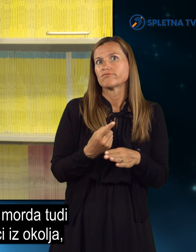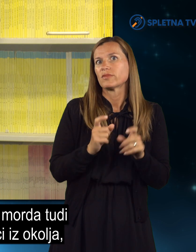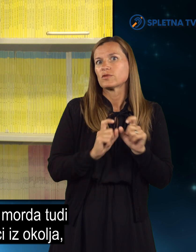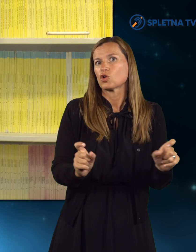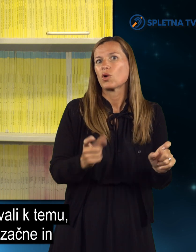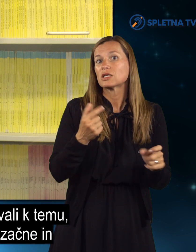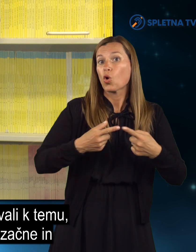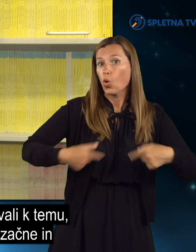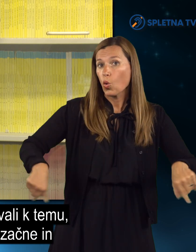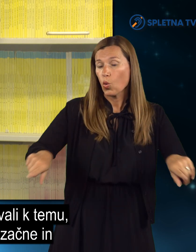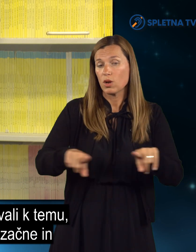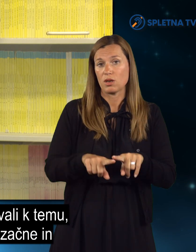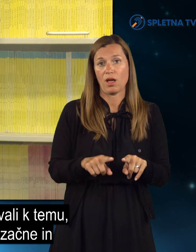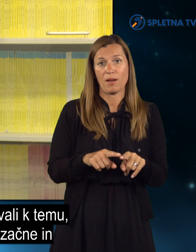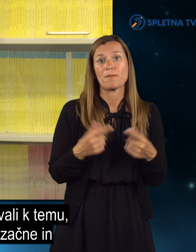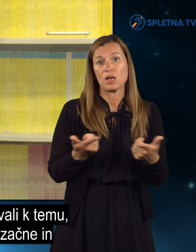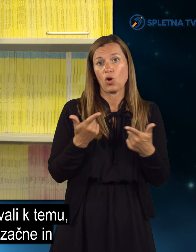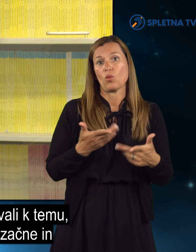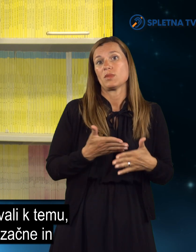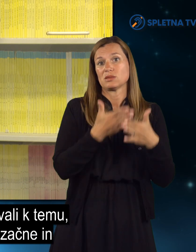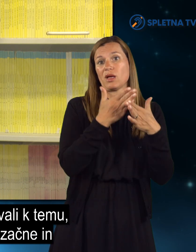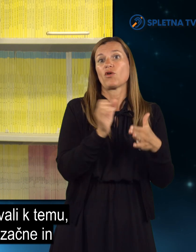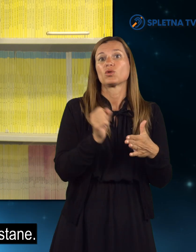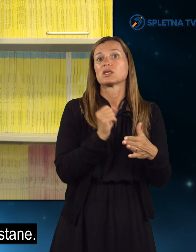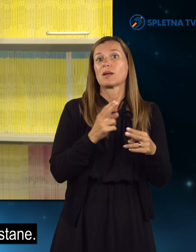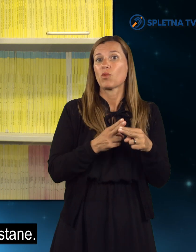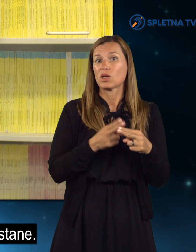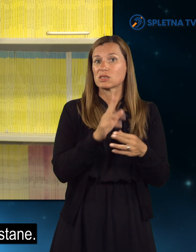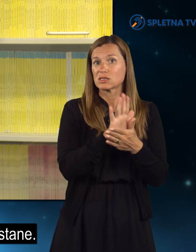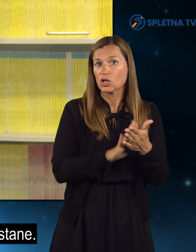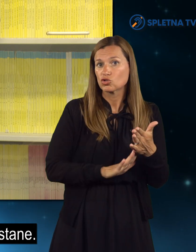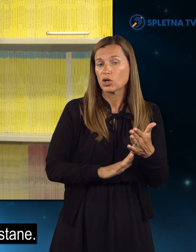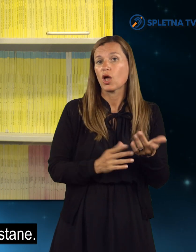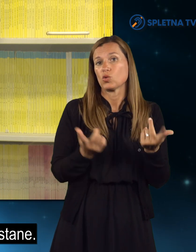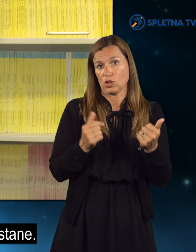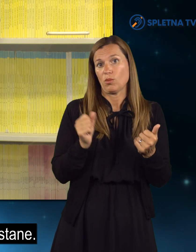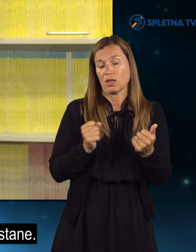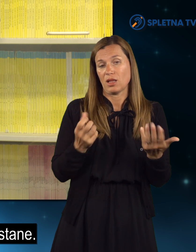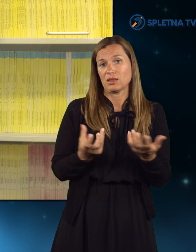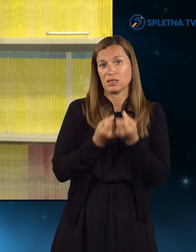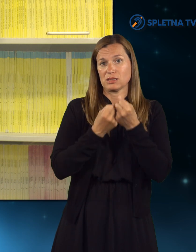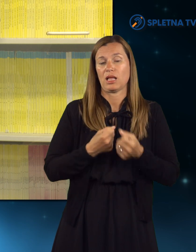sprožilci iz okolja, ki bi lahko prispevali k temu, da se bolezen začne ali pa da sploh nastane.